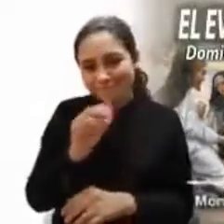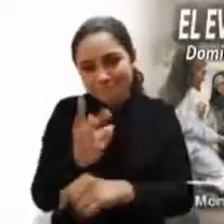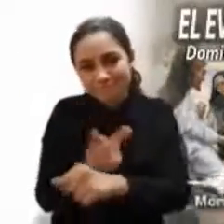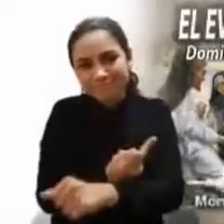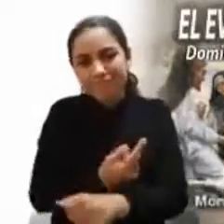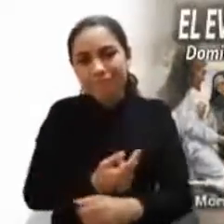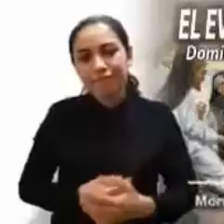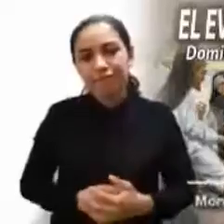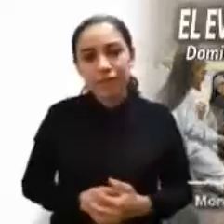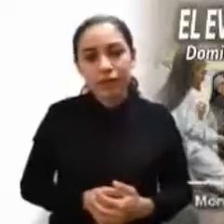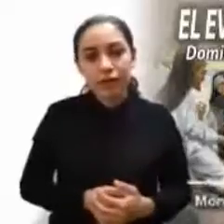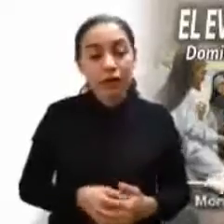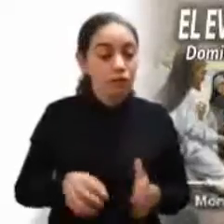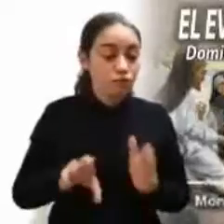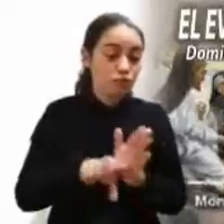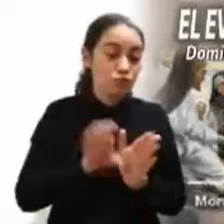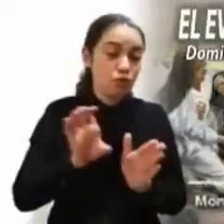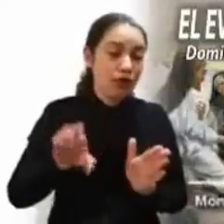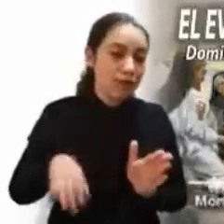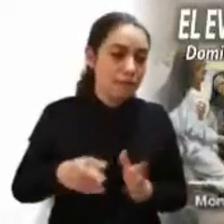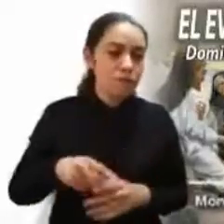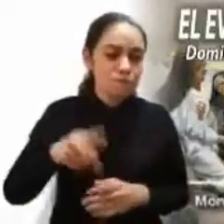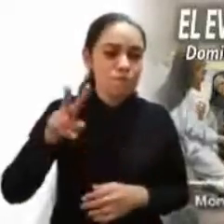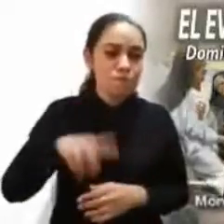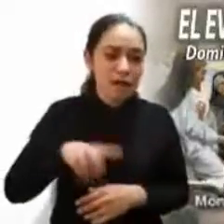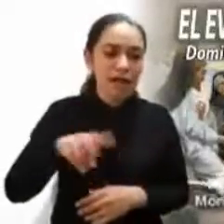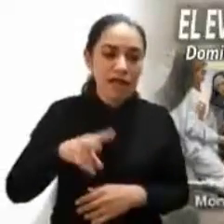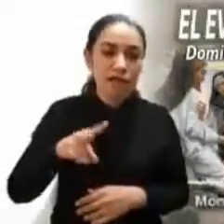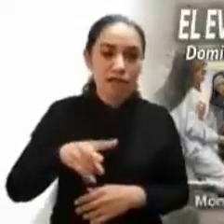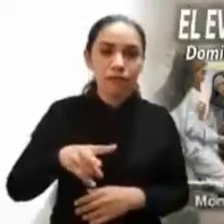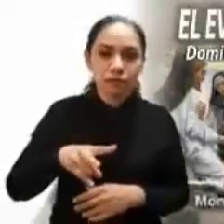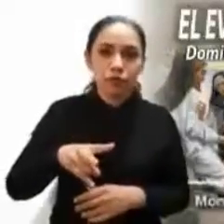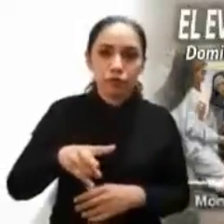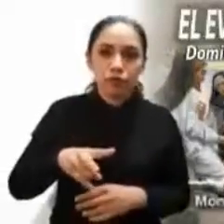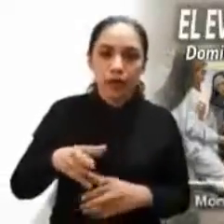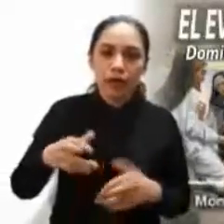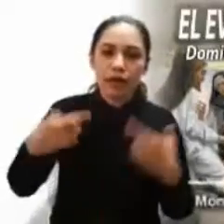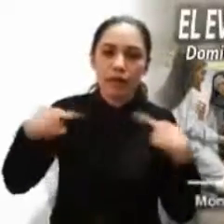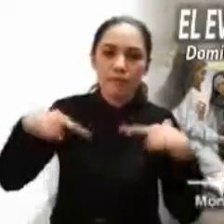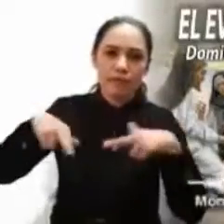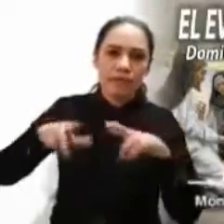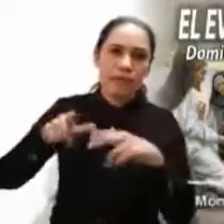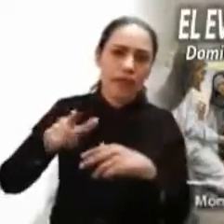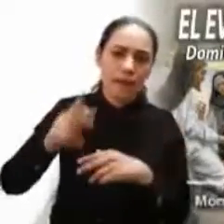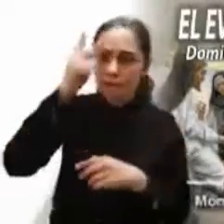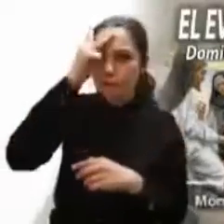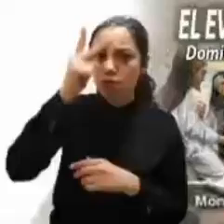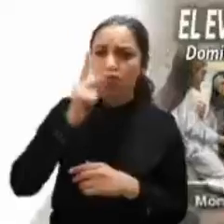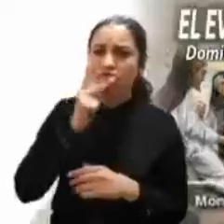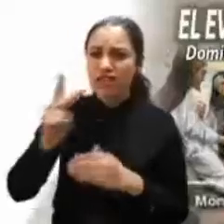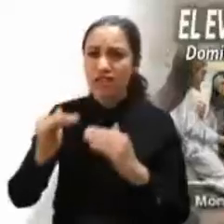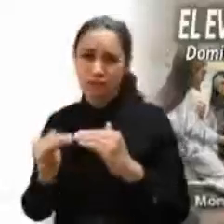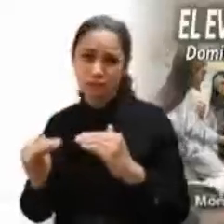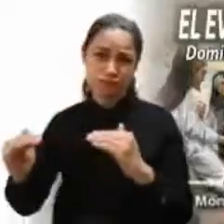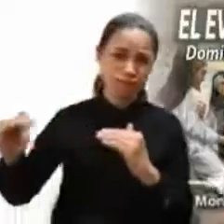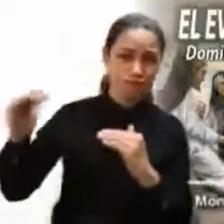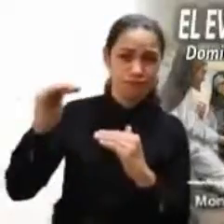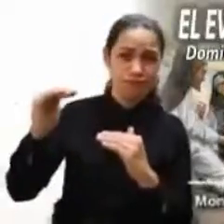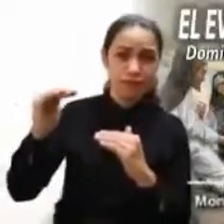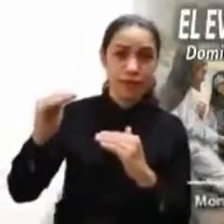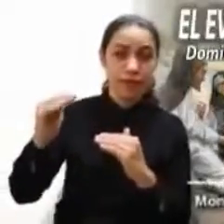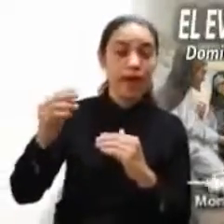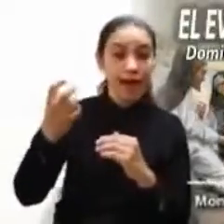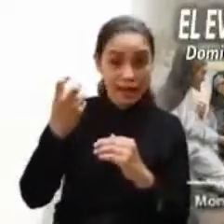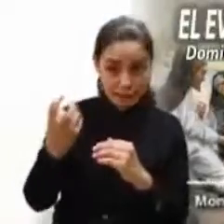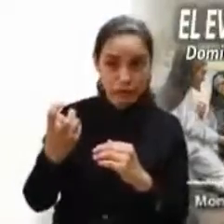gran reconocimiento nombrarlo entre los profetas más prestigiados y queridos por el pueblo, y otra muy diferente